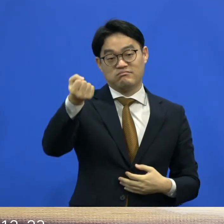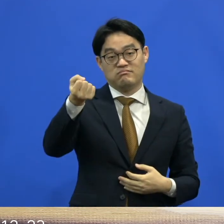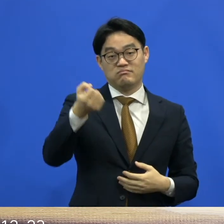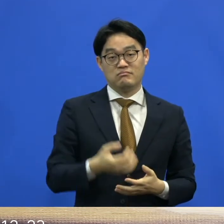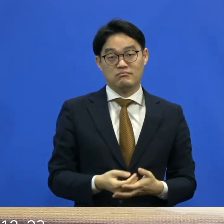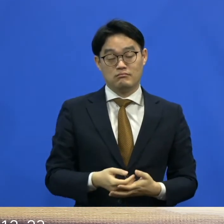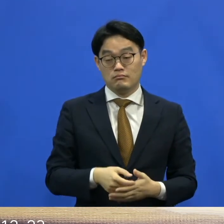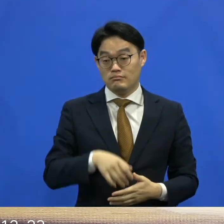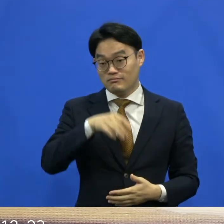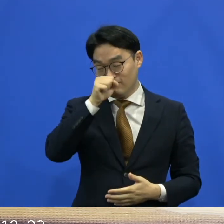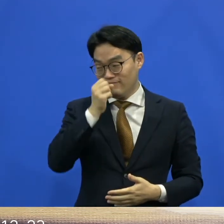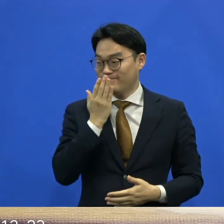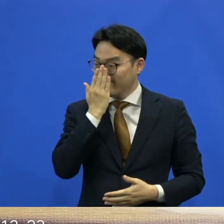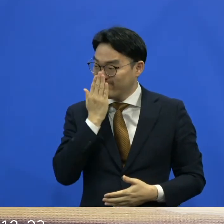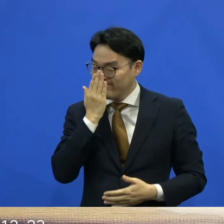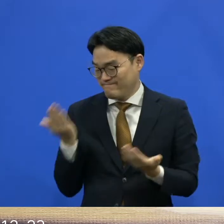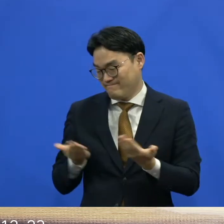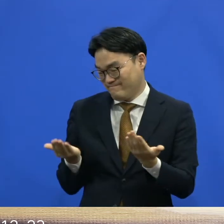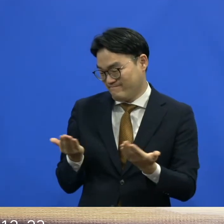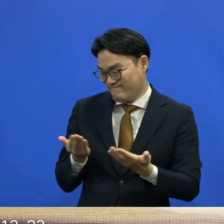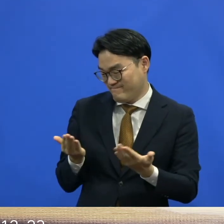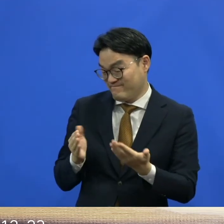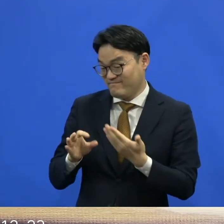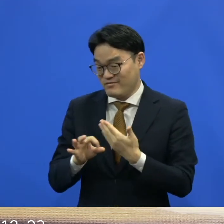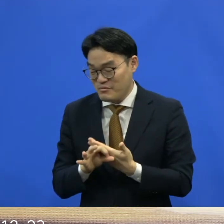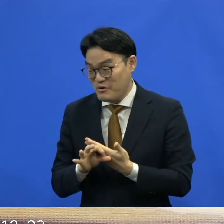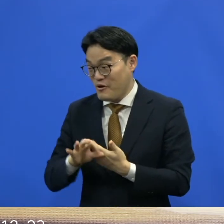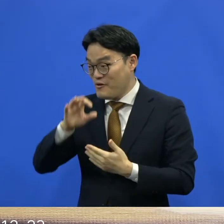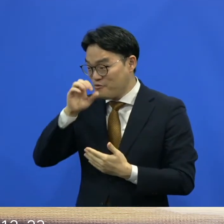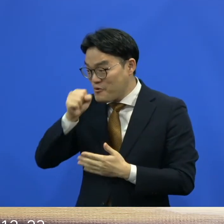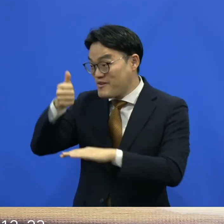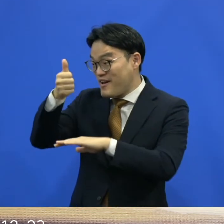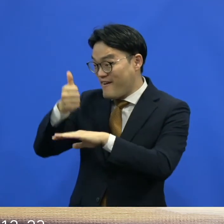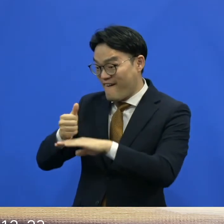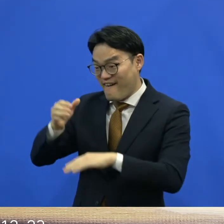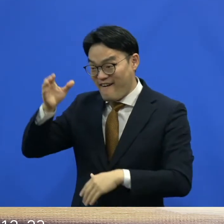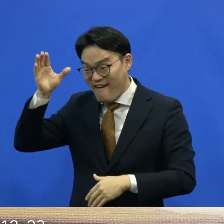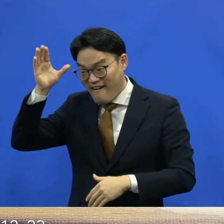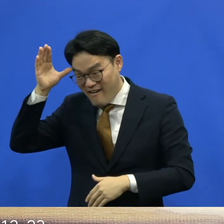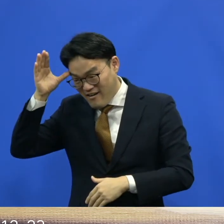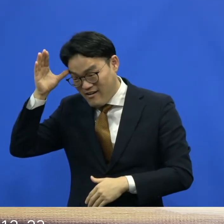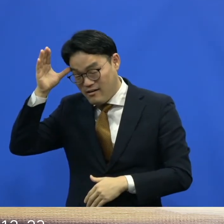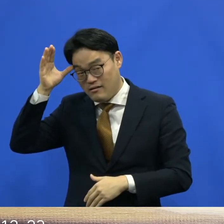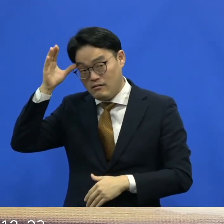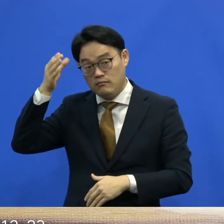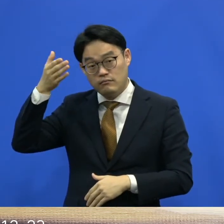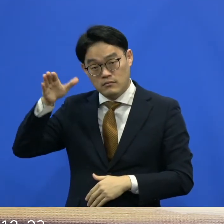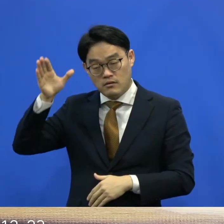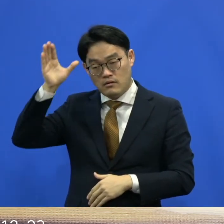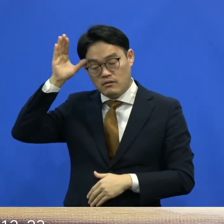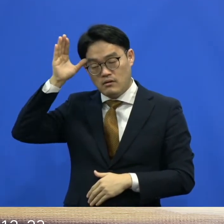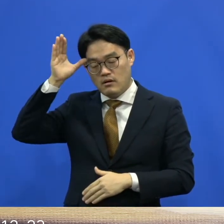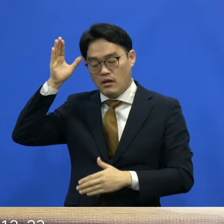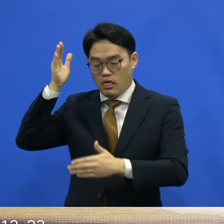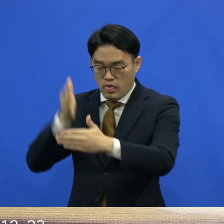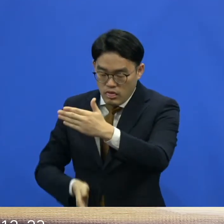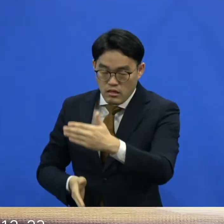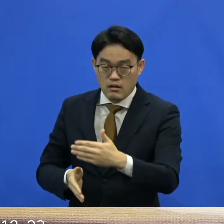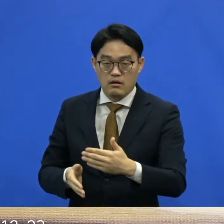좋은 일을 행하면 좋은 일이 일어날 것이라고 우리는 기대합니다. 내가 좋은 일을 했으니까, 착한 일을 했으니까,